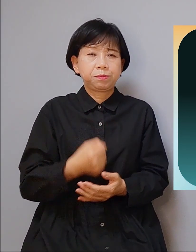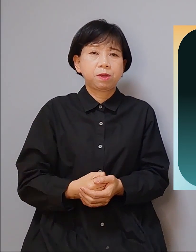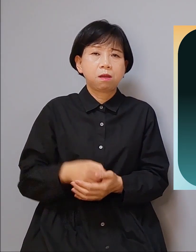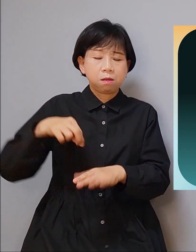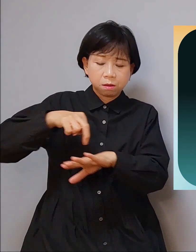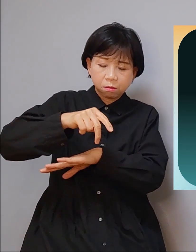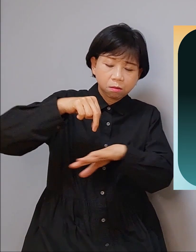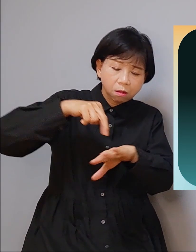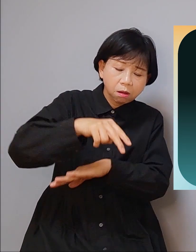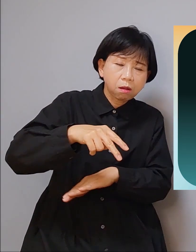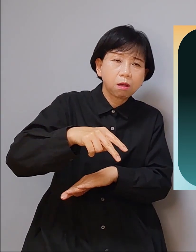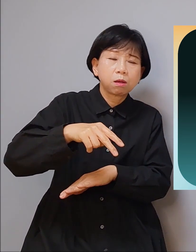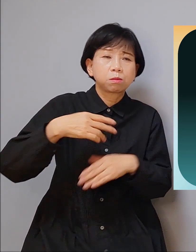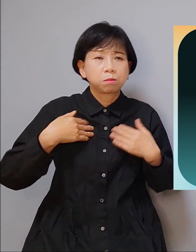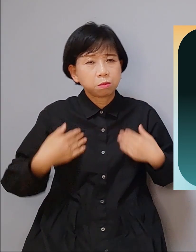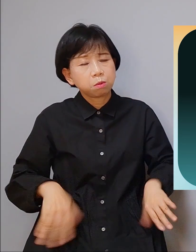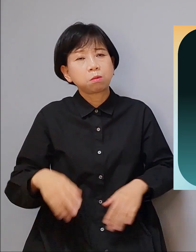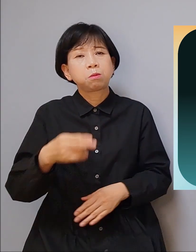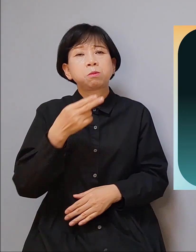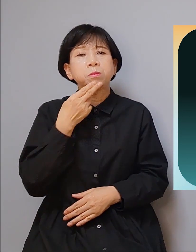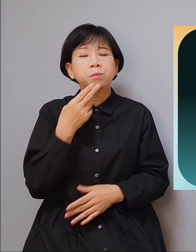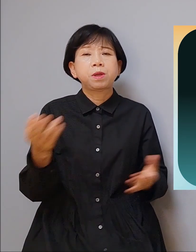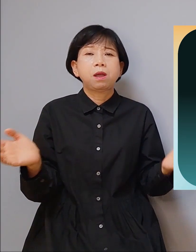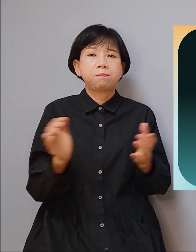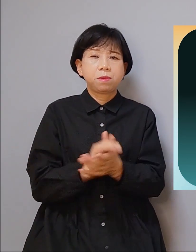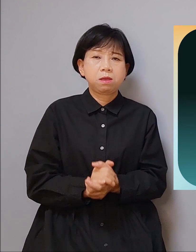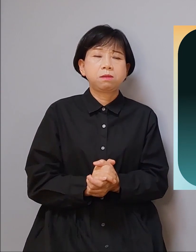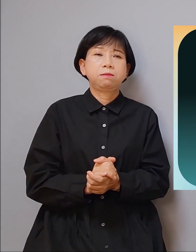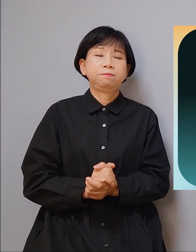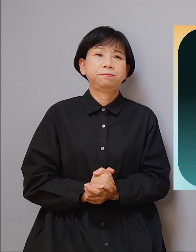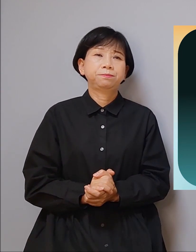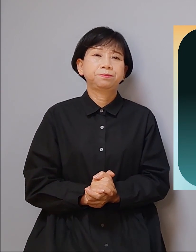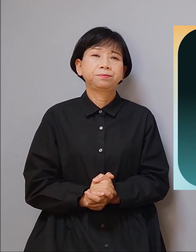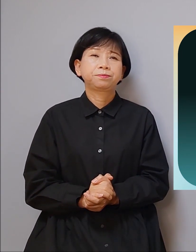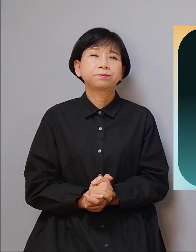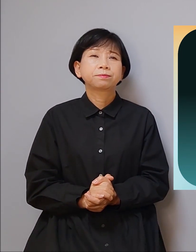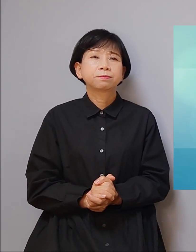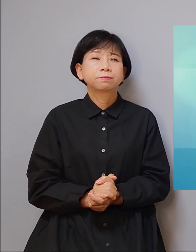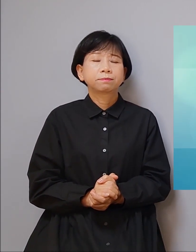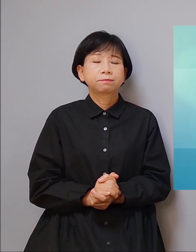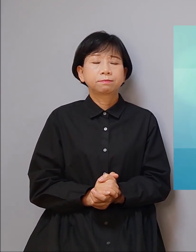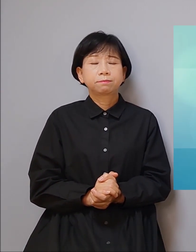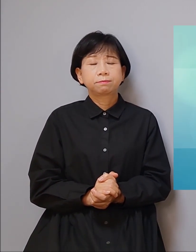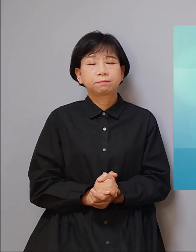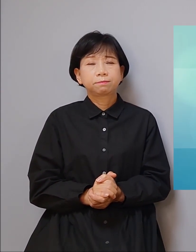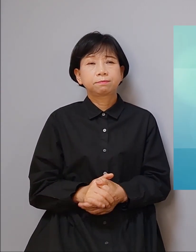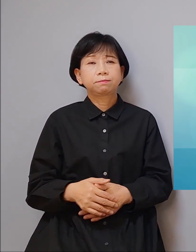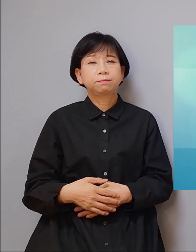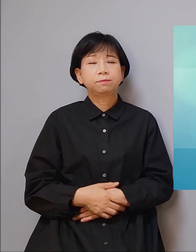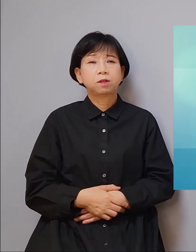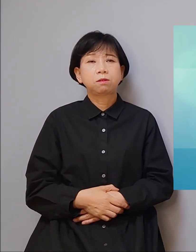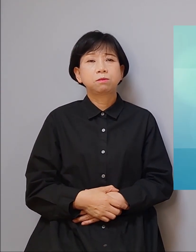곤비하지 아니하겠고 걸어가도 피곤하지 아니하리로다. 아멘.